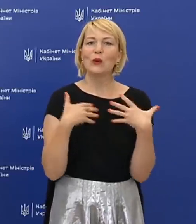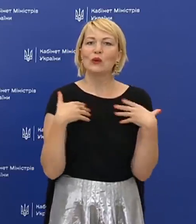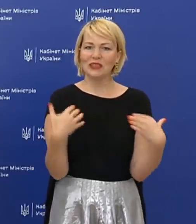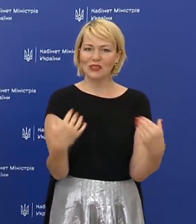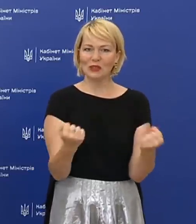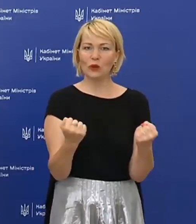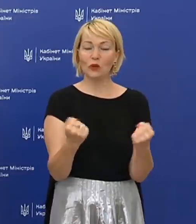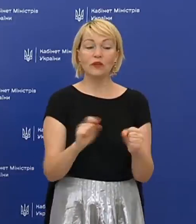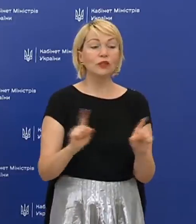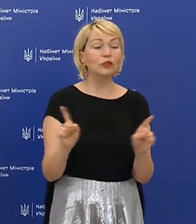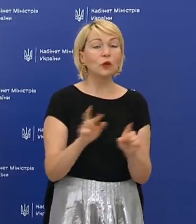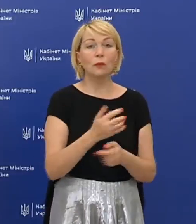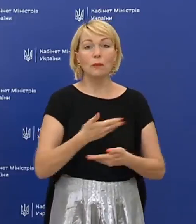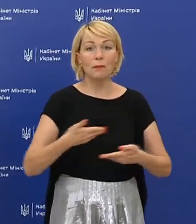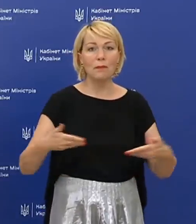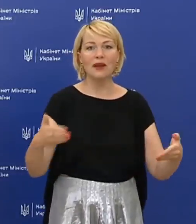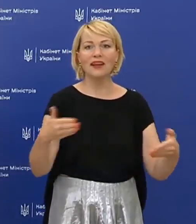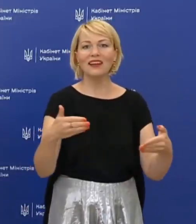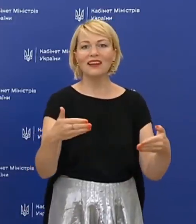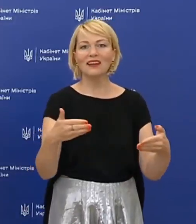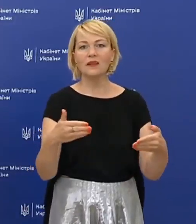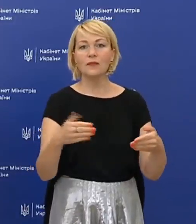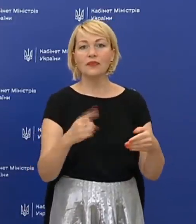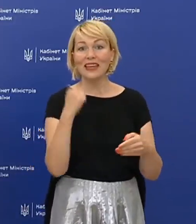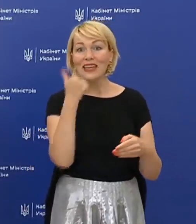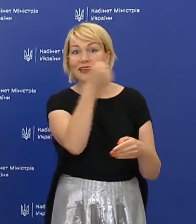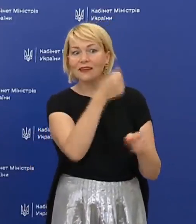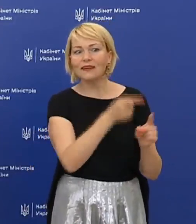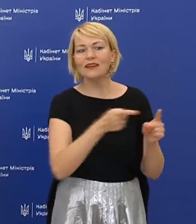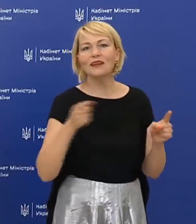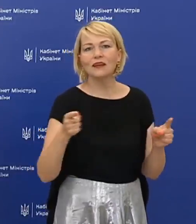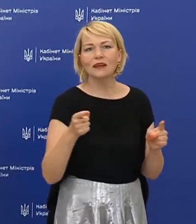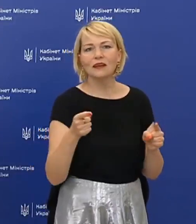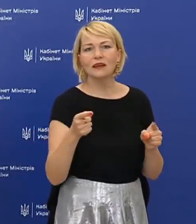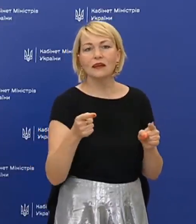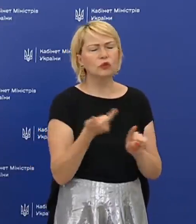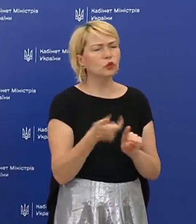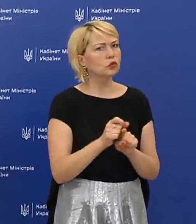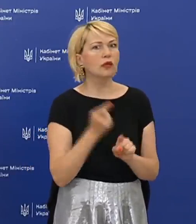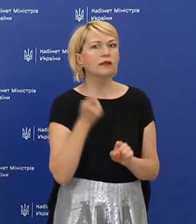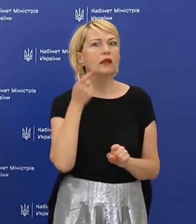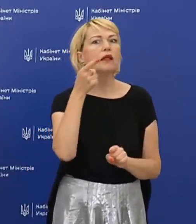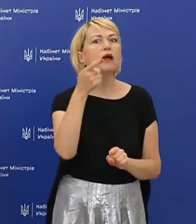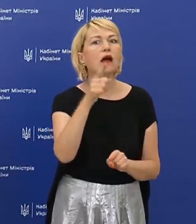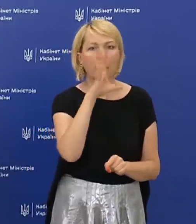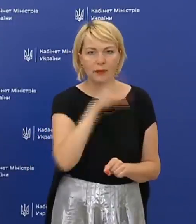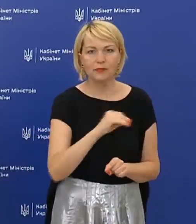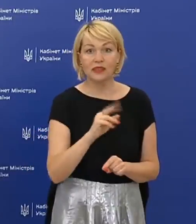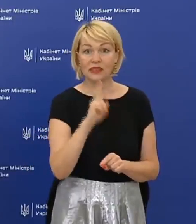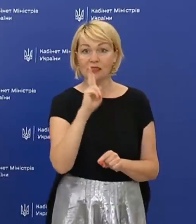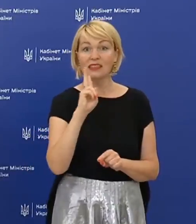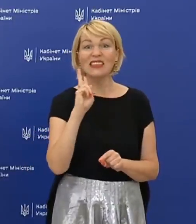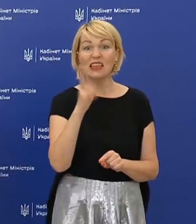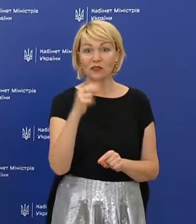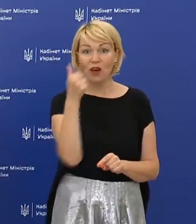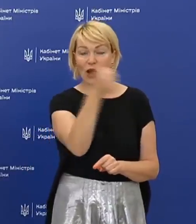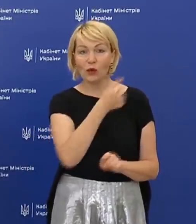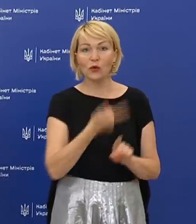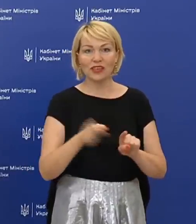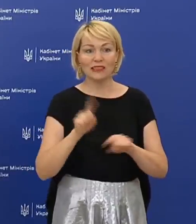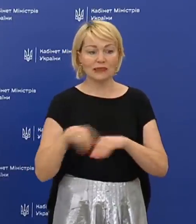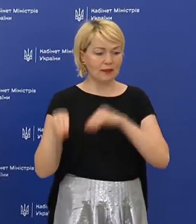здоров'я, щоб ми за рік вже дуже далеко просунулися, а за 2 роки ці